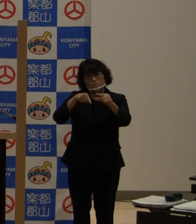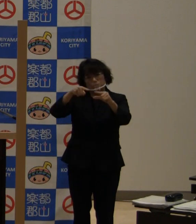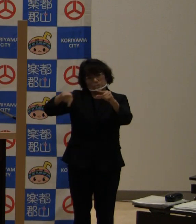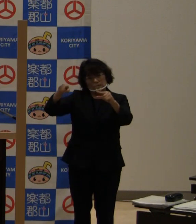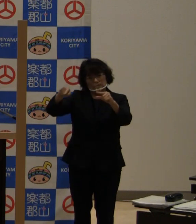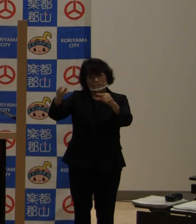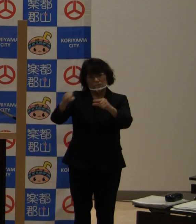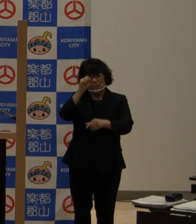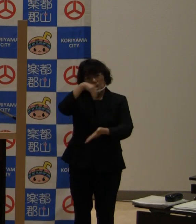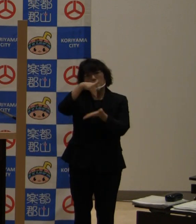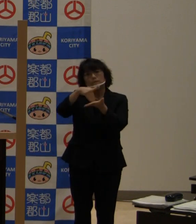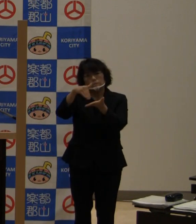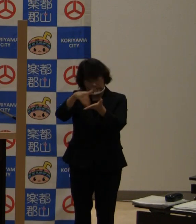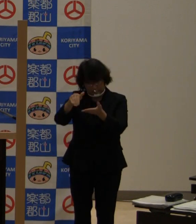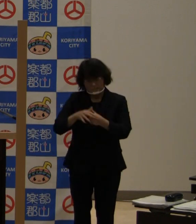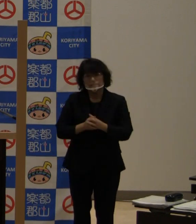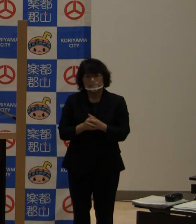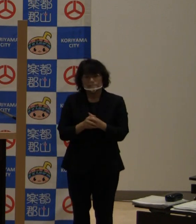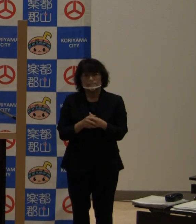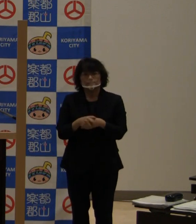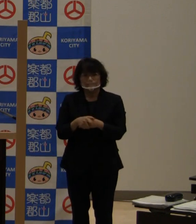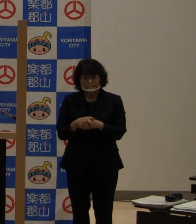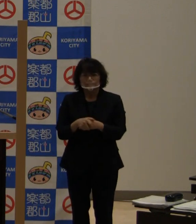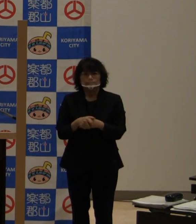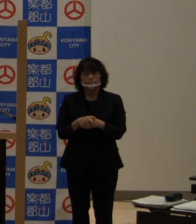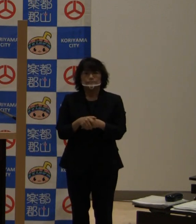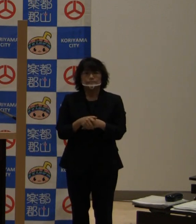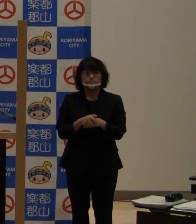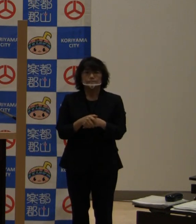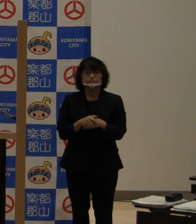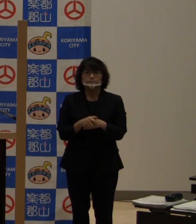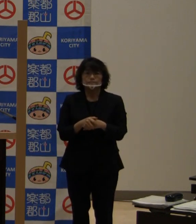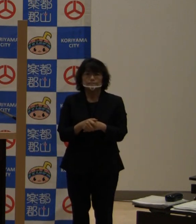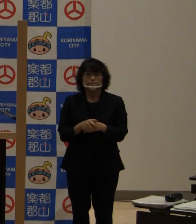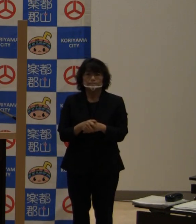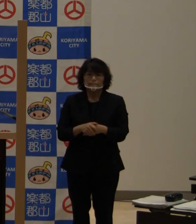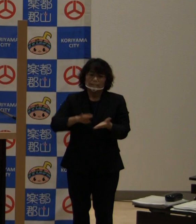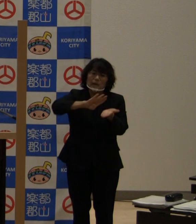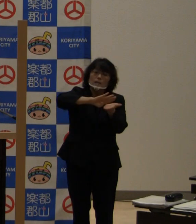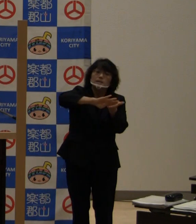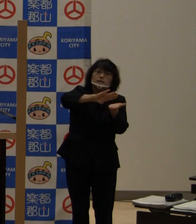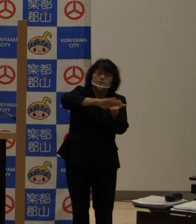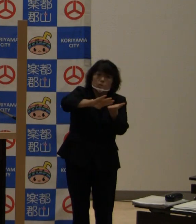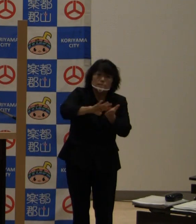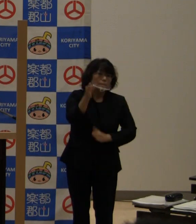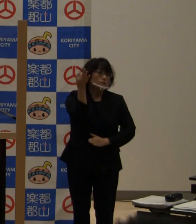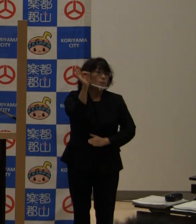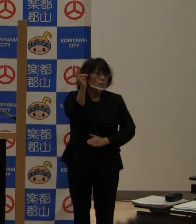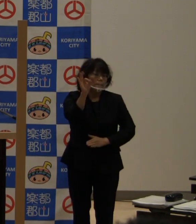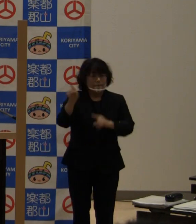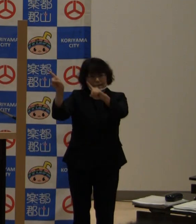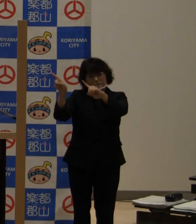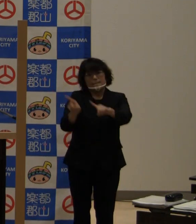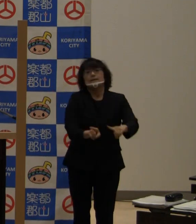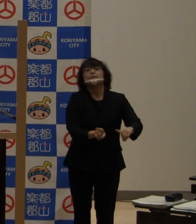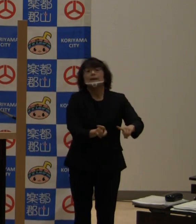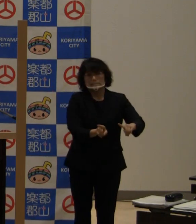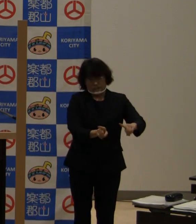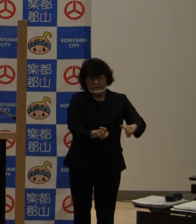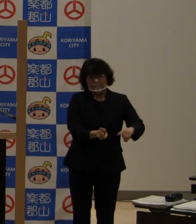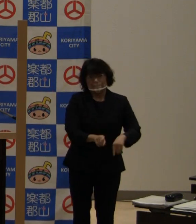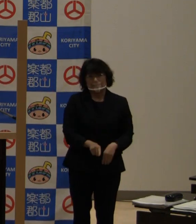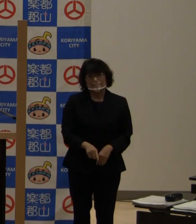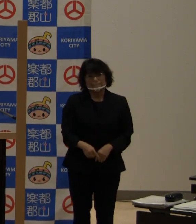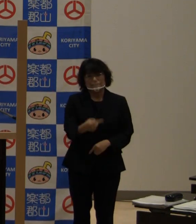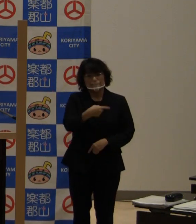また除去土壌等搬出事業等の進捗により除染に要する経費が大きく減額となったため、一般